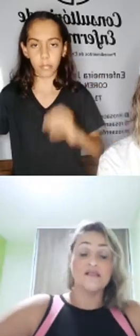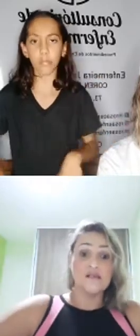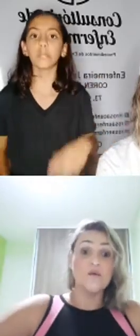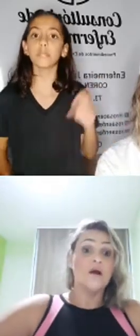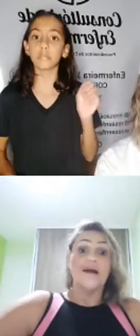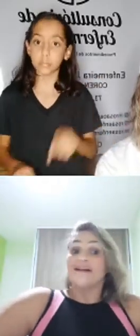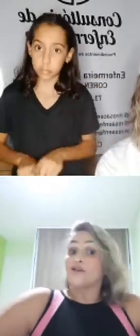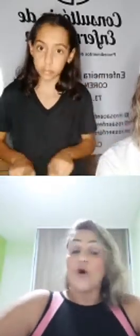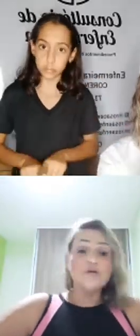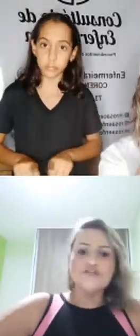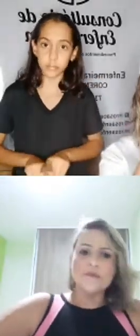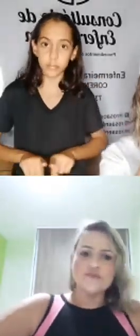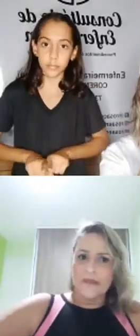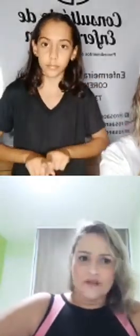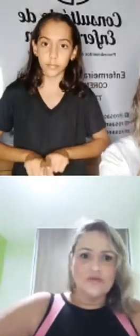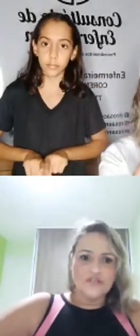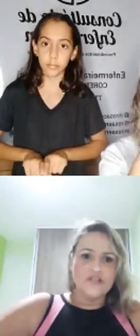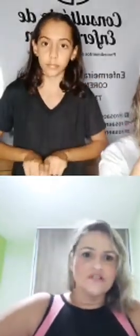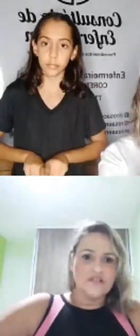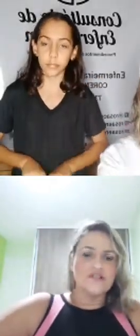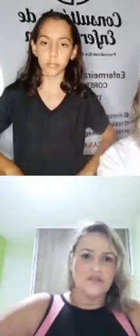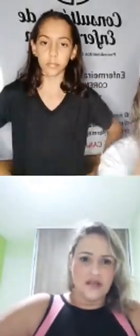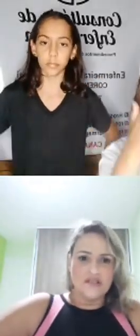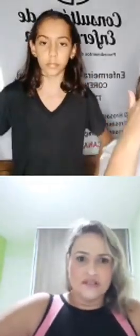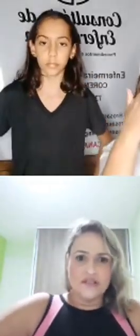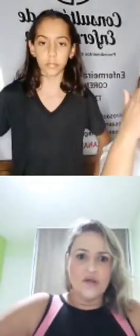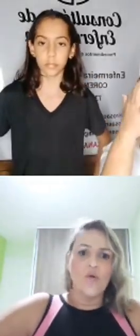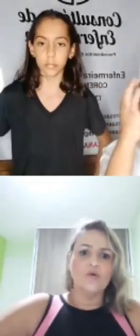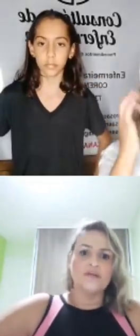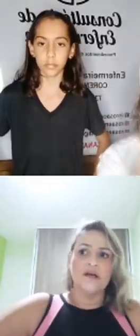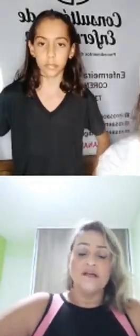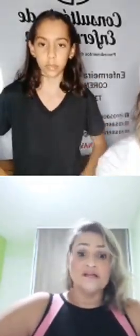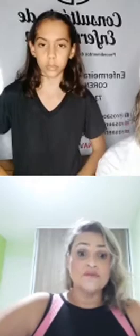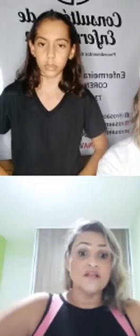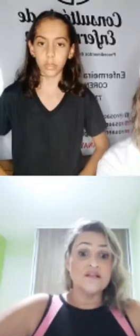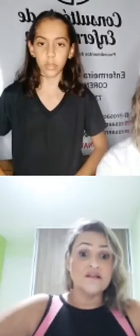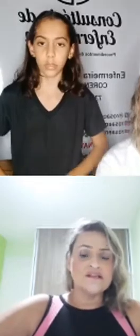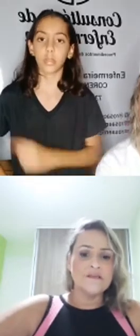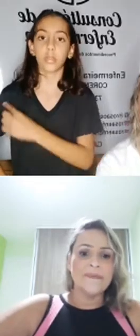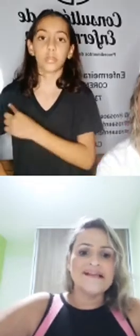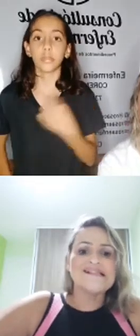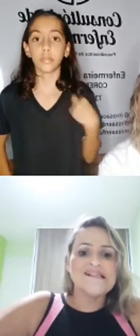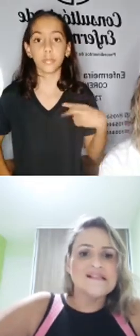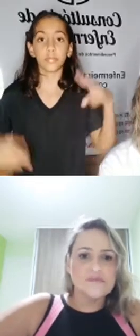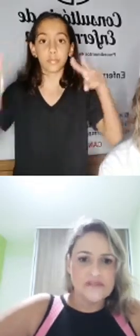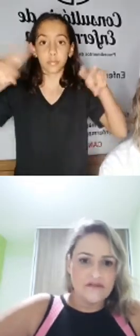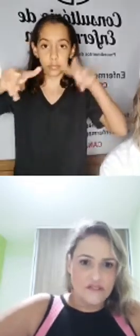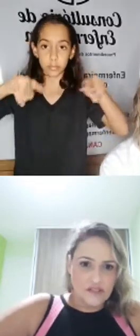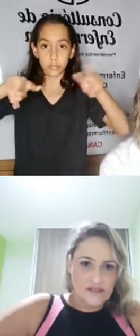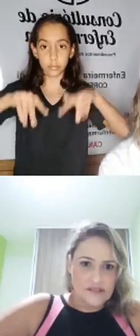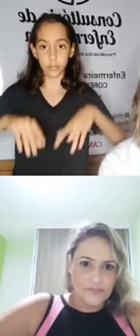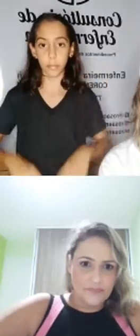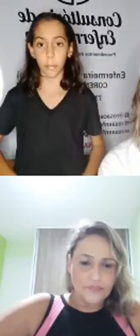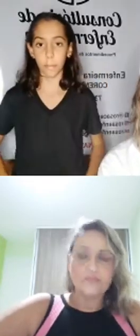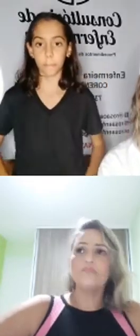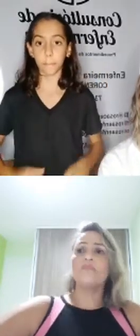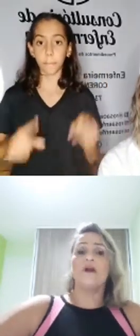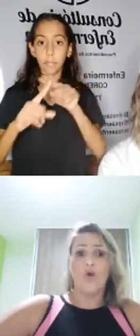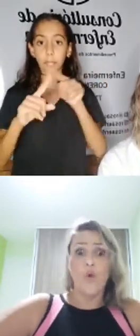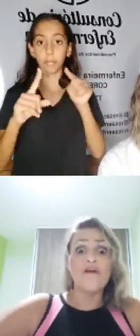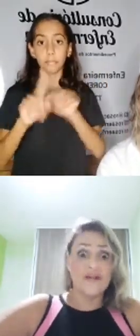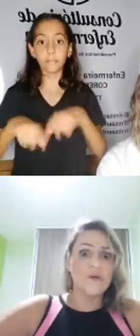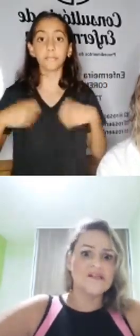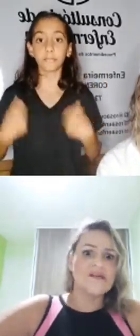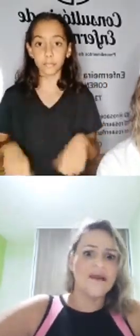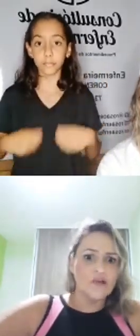que são todo tipo de patologia a gente encontra. E são gestantes que precisam ser vistas com